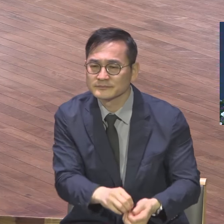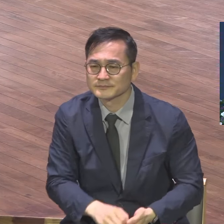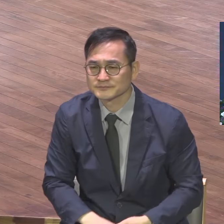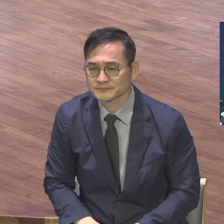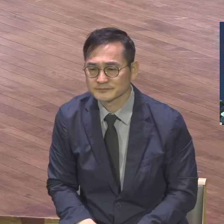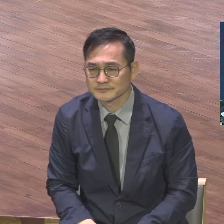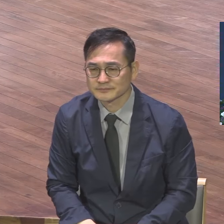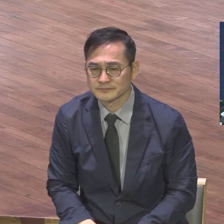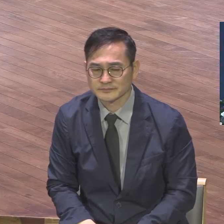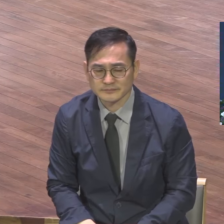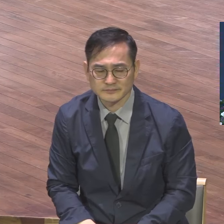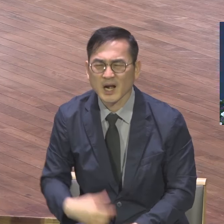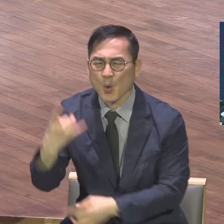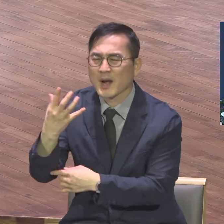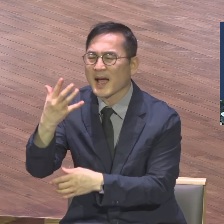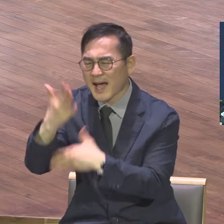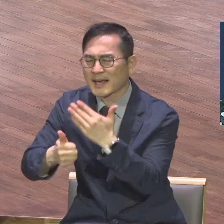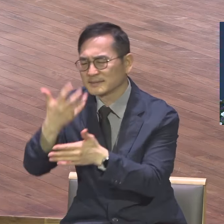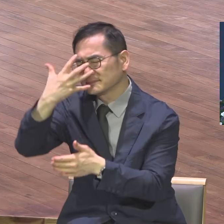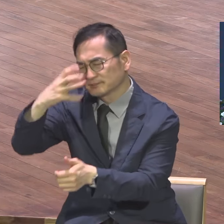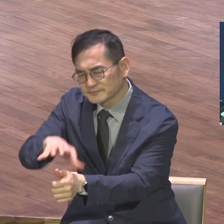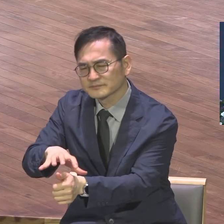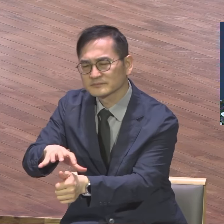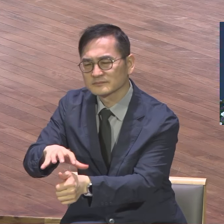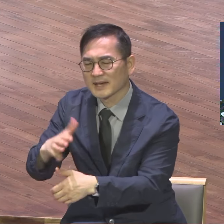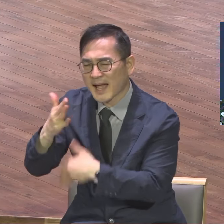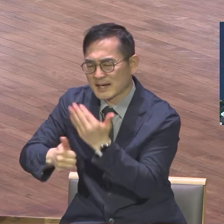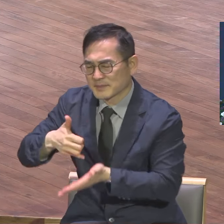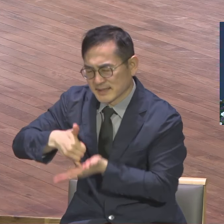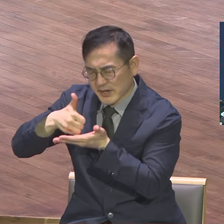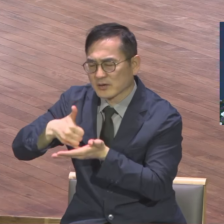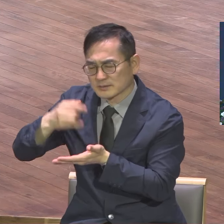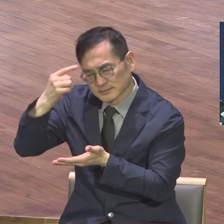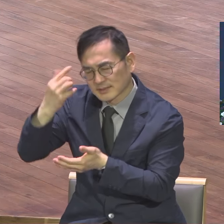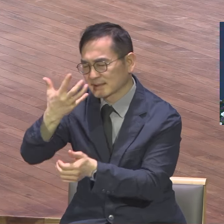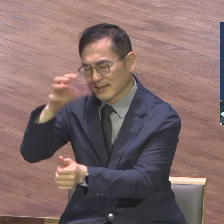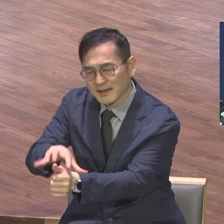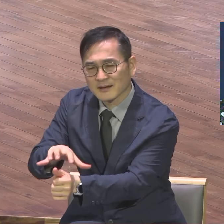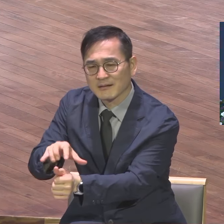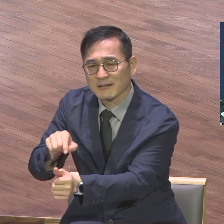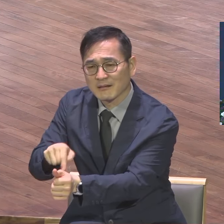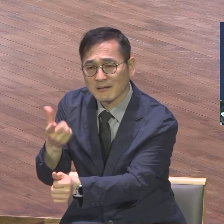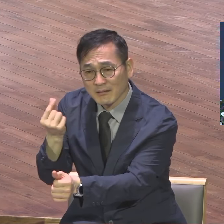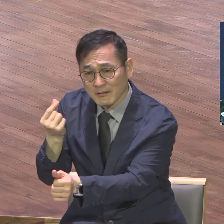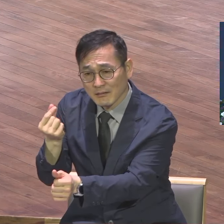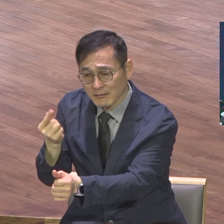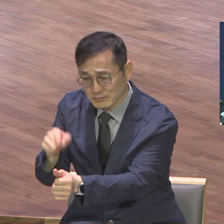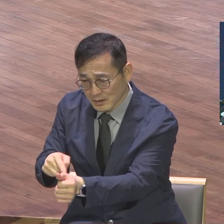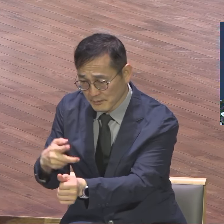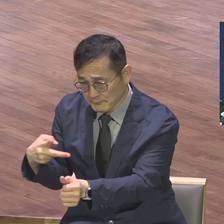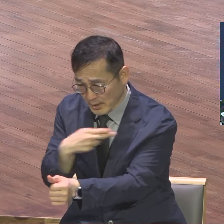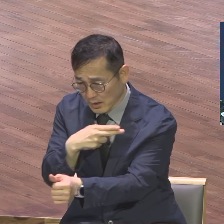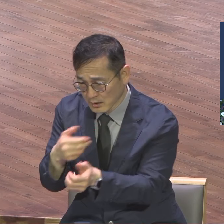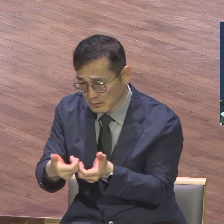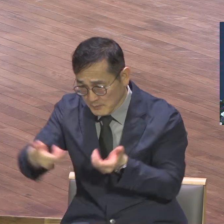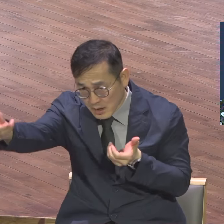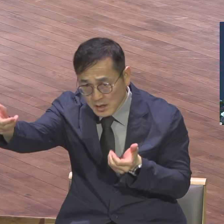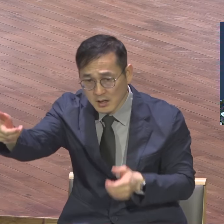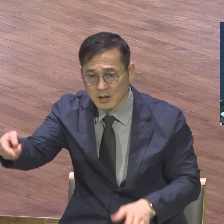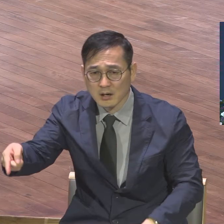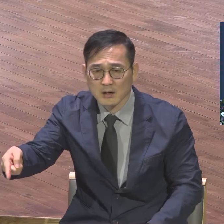닮은, 하나님을 닮은 영적 존재예요. 짐승은 여러분 생식기는 동물하고